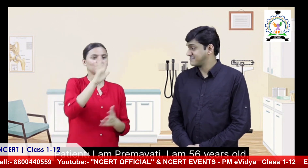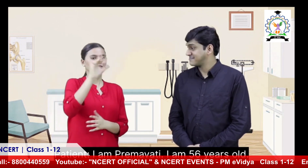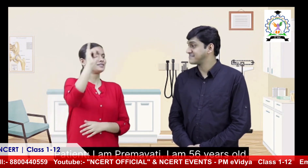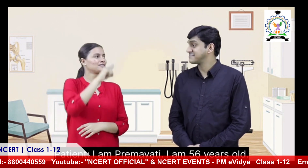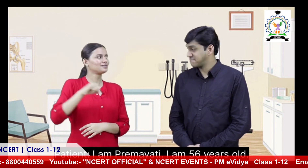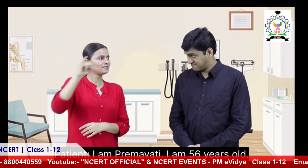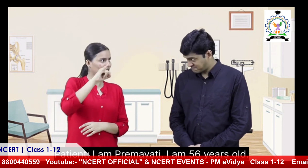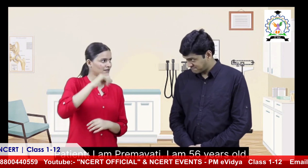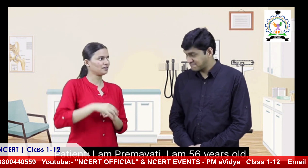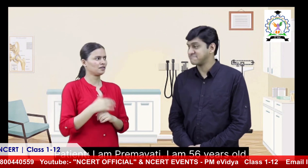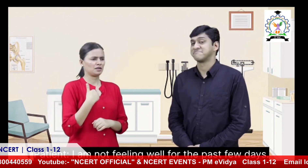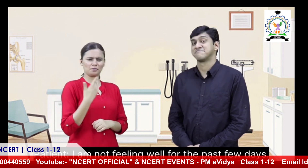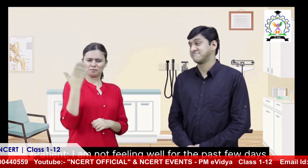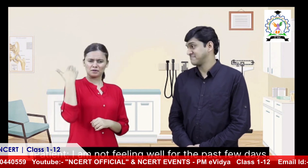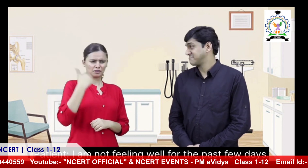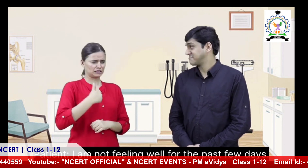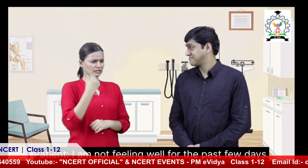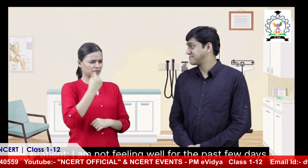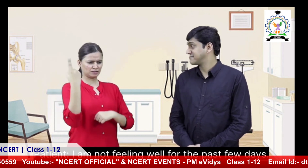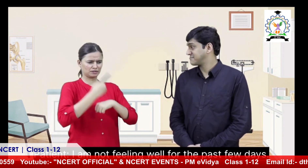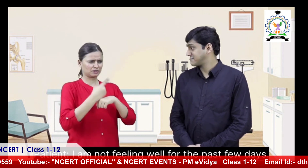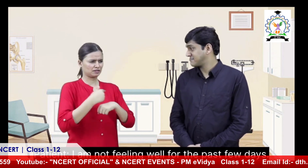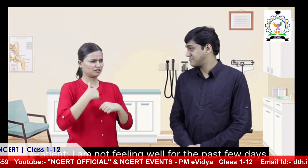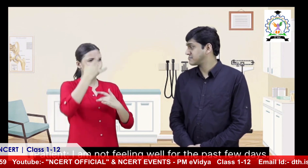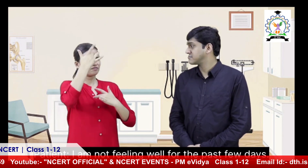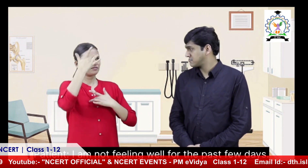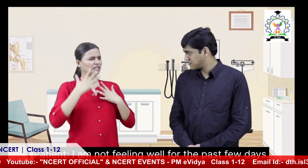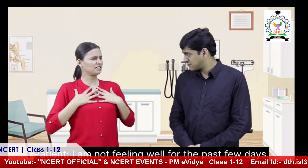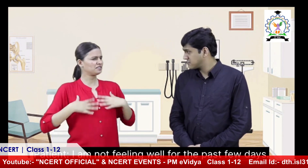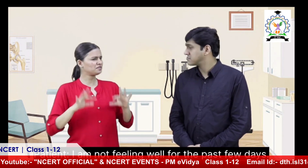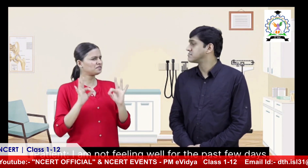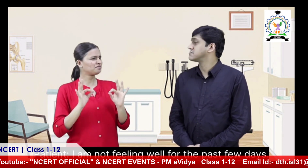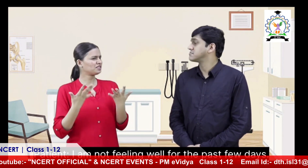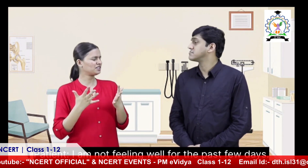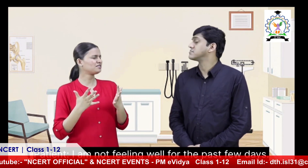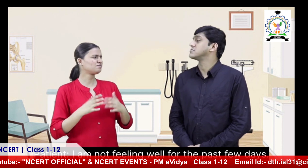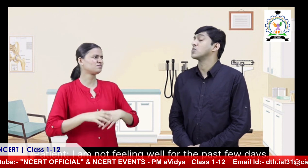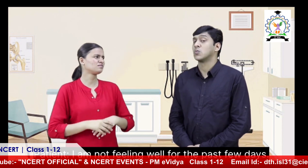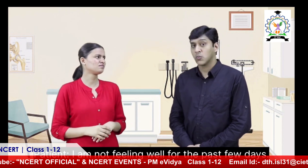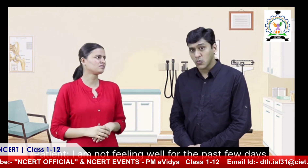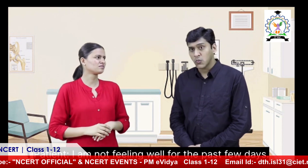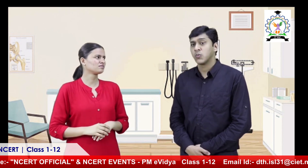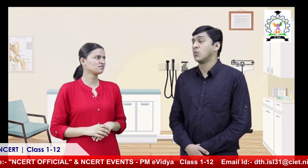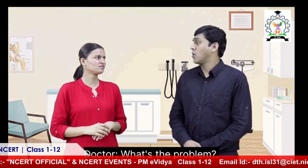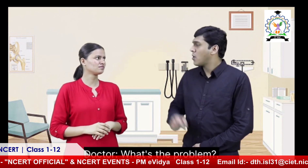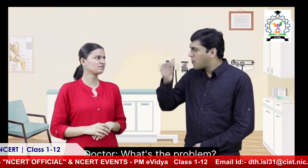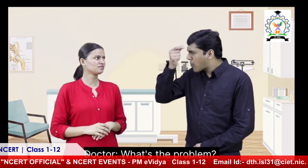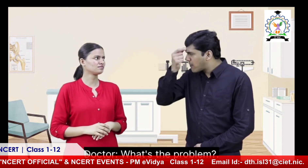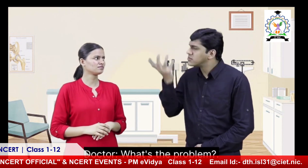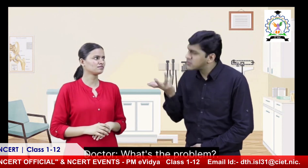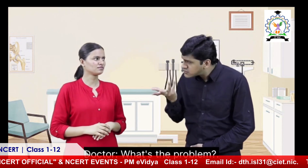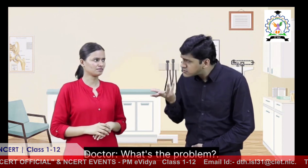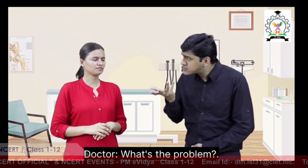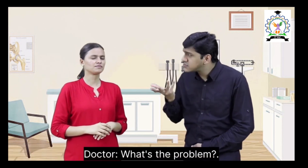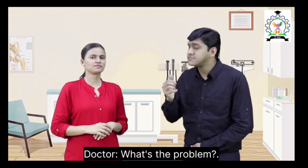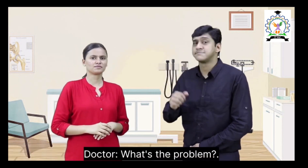और मेरी उम्र 56 साल की है। पिछले कुछ दिनों से मुझे ऐसा लग रहा है कि मेरी तबीयत ठीक नहीं है।